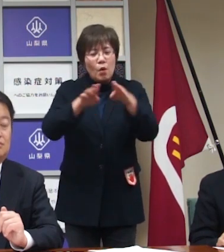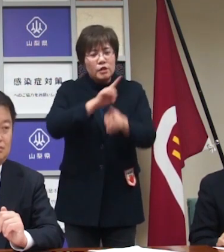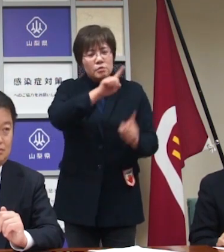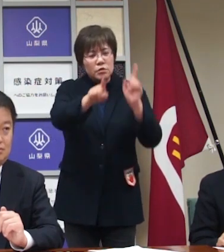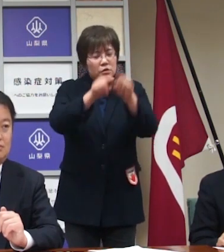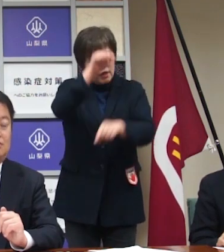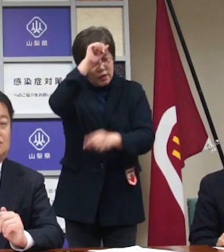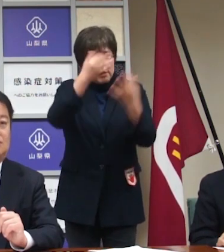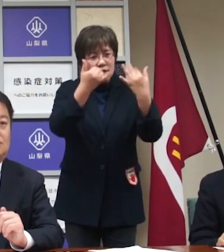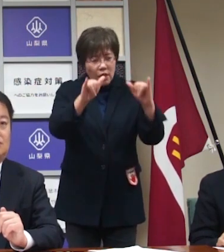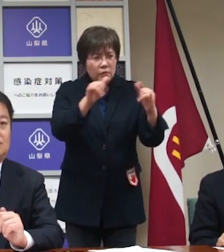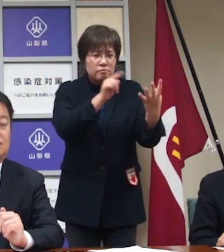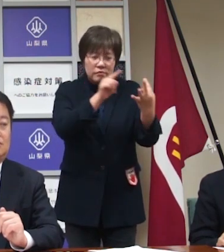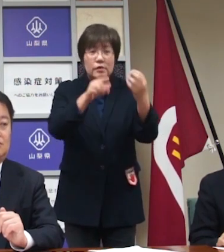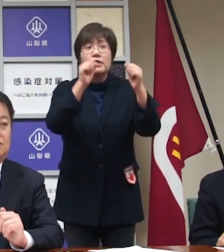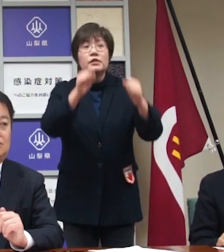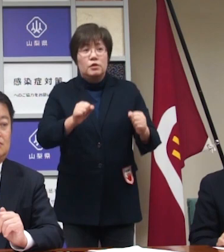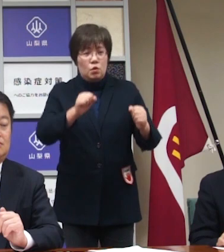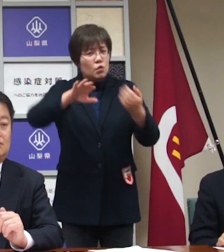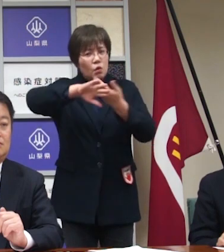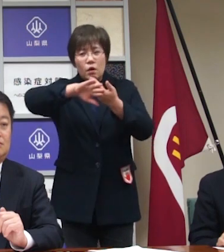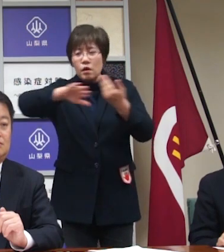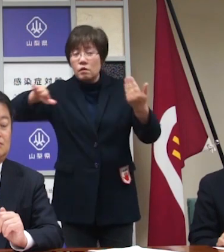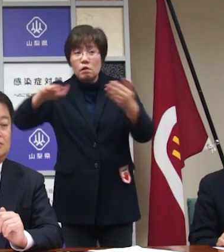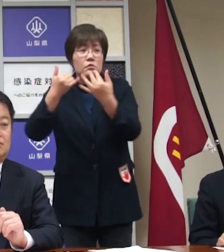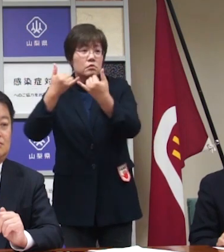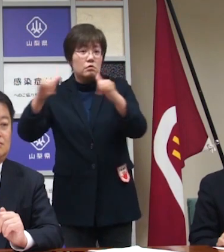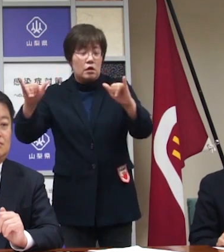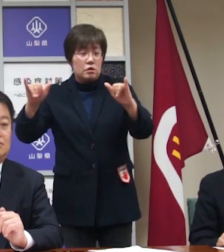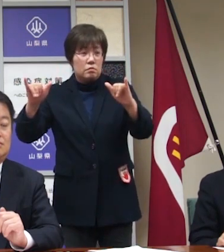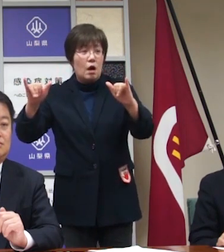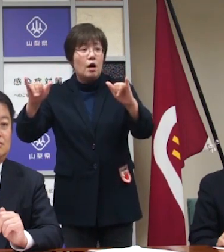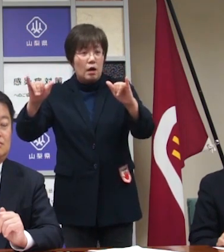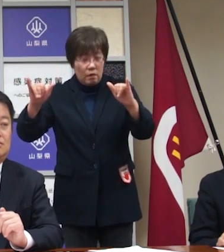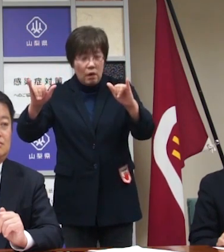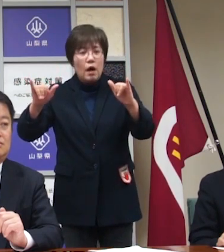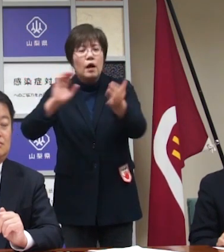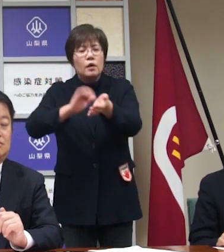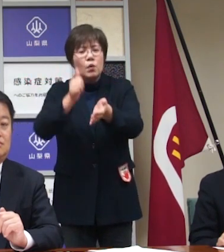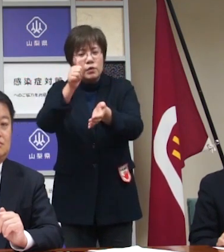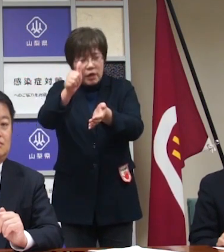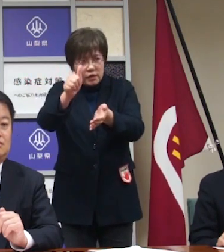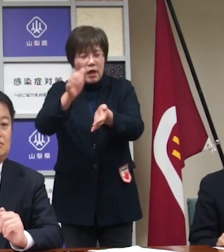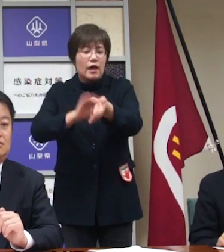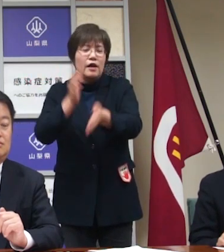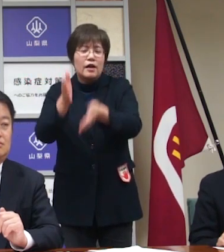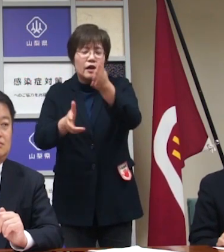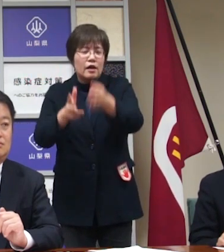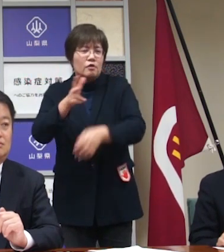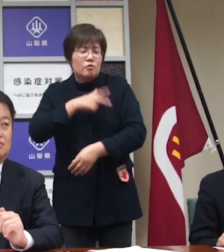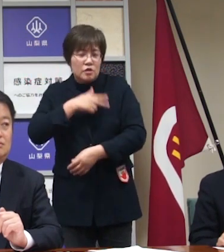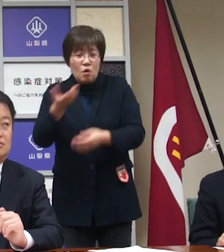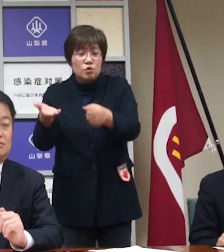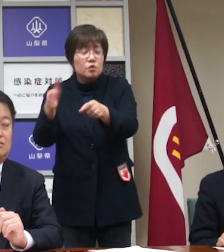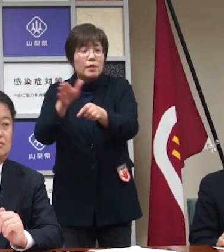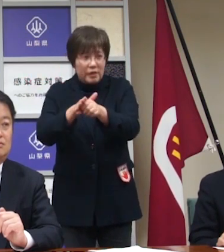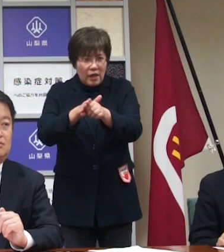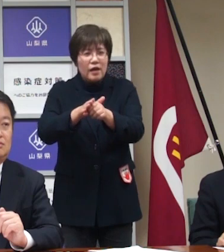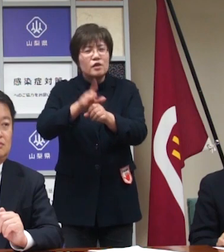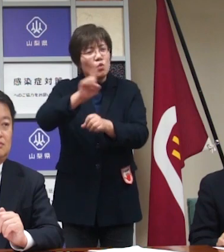分がありますが、それ以外の方については医療関係者も含めてちょっとさらにどういう状況だったかという